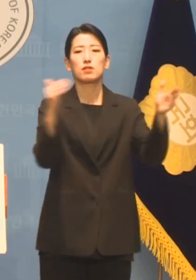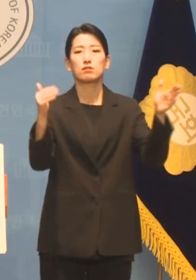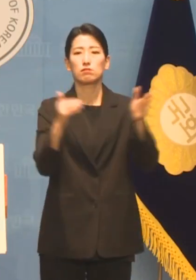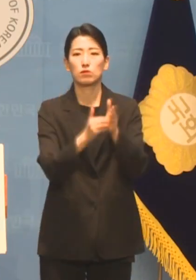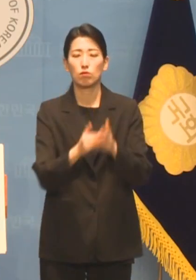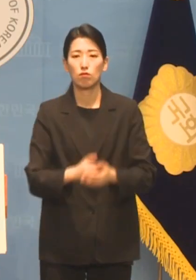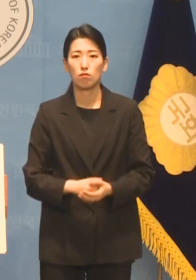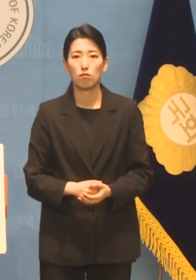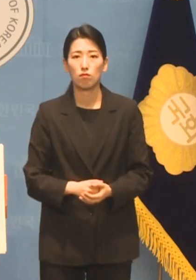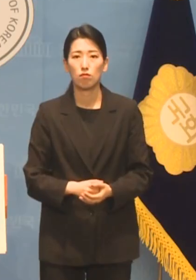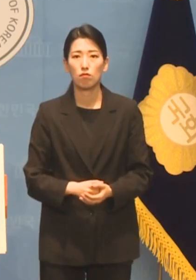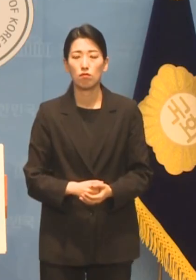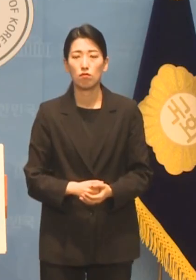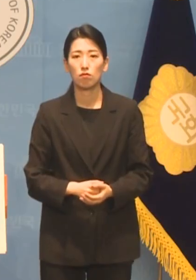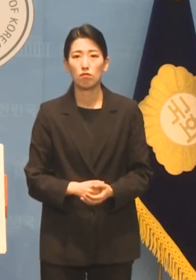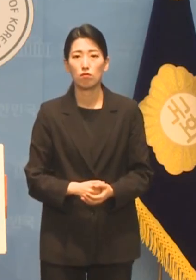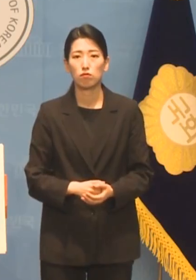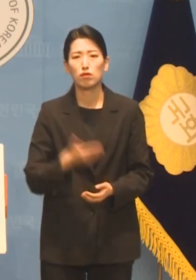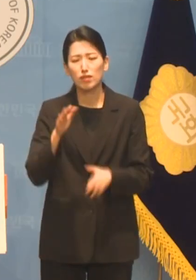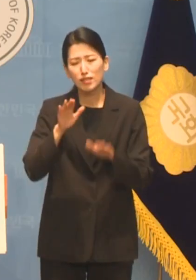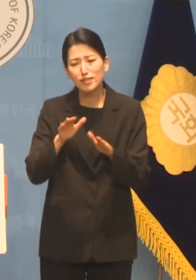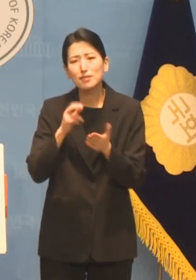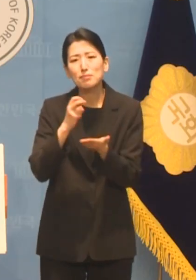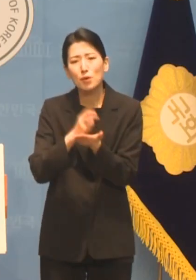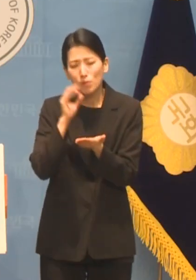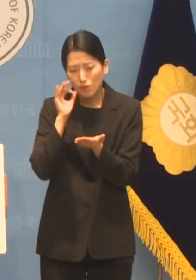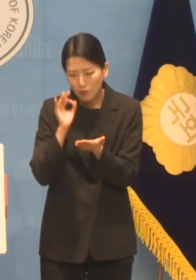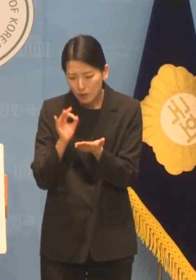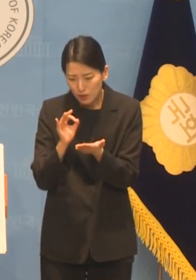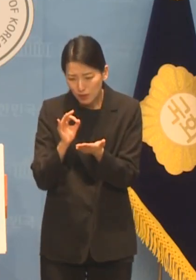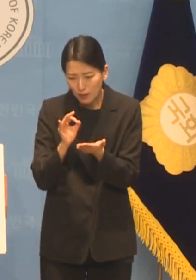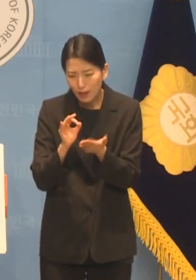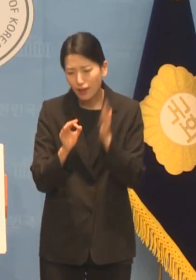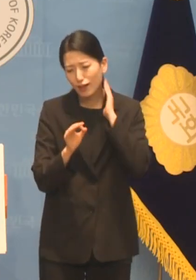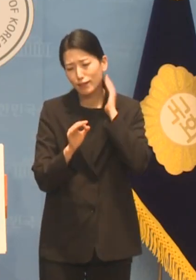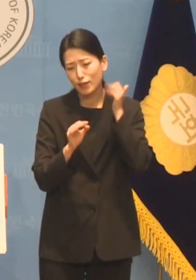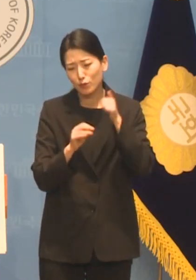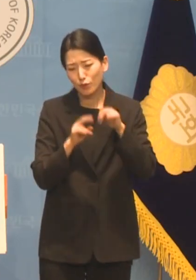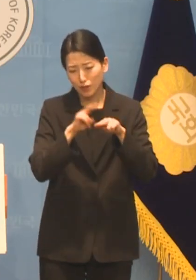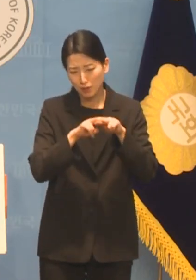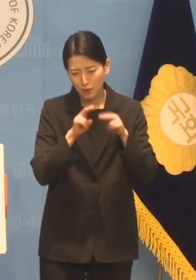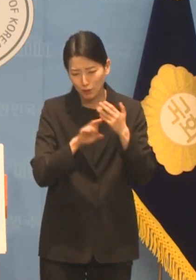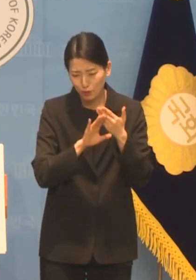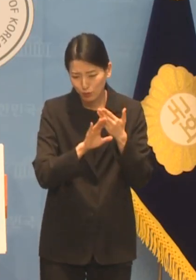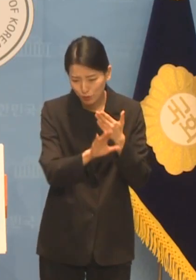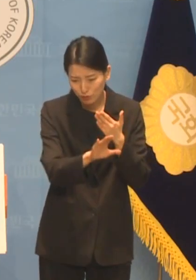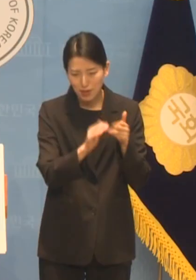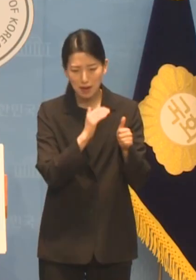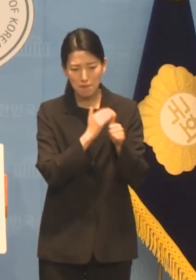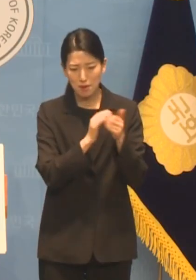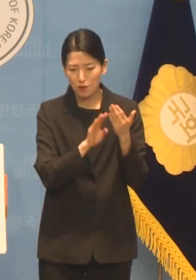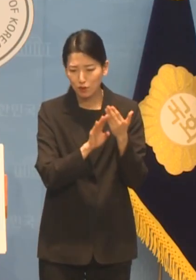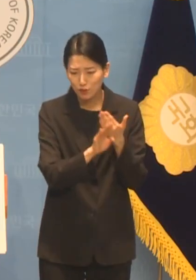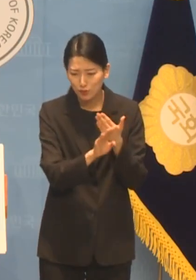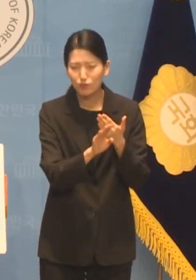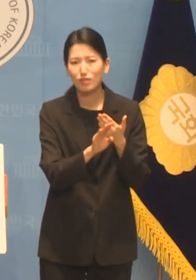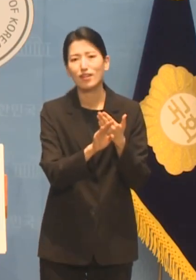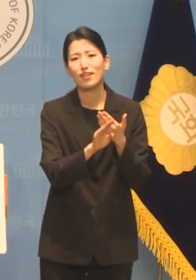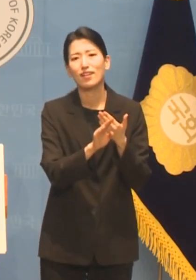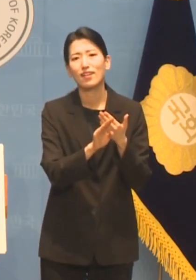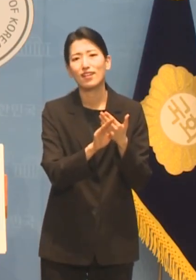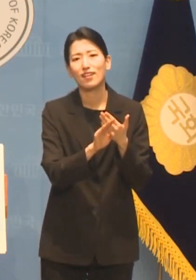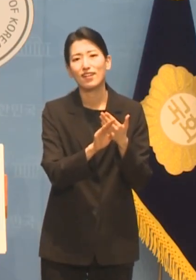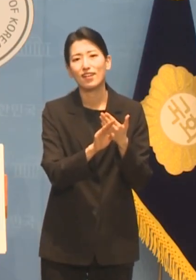그런데 현행법인 대통령 등의 경우에 관한 법률과 전직 대통령 예우에 관한 법률은 헌법재판소의 탄핵 결정으로